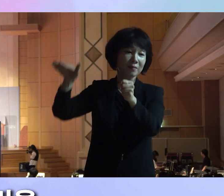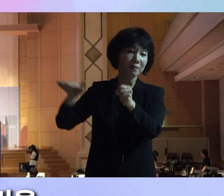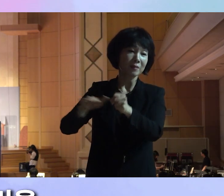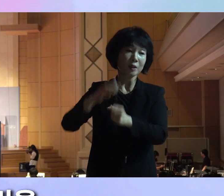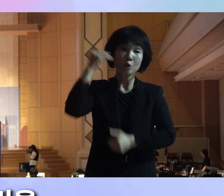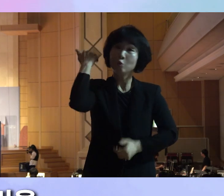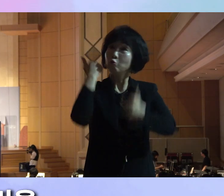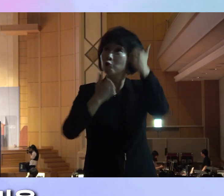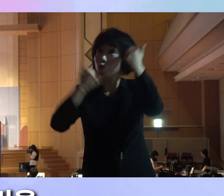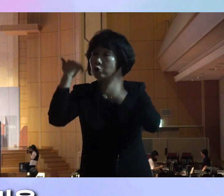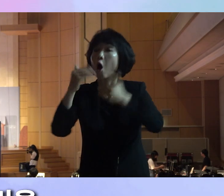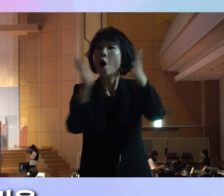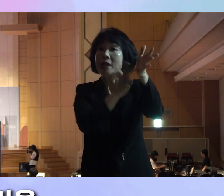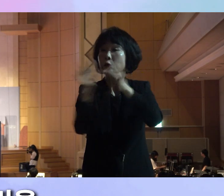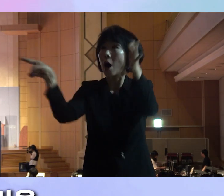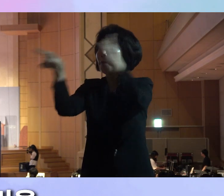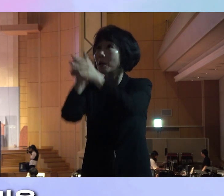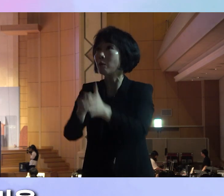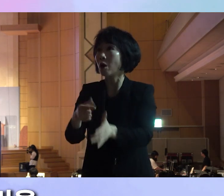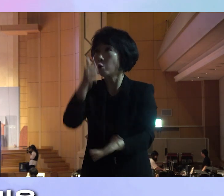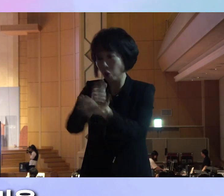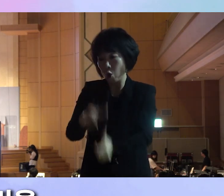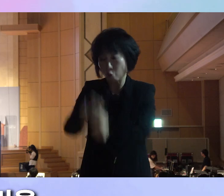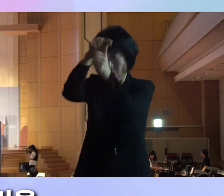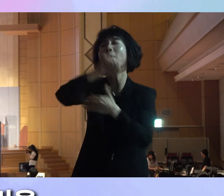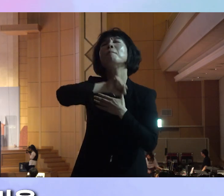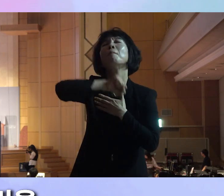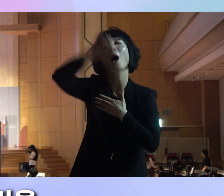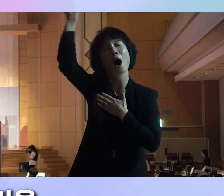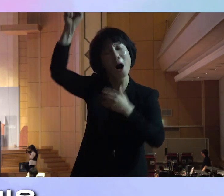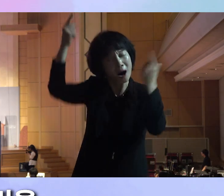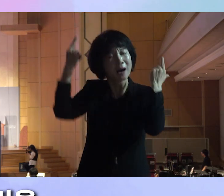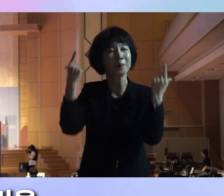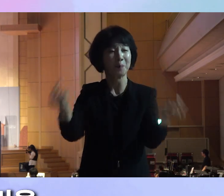누구든지 믿는 자는 구원함을 얻으리